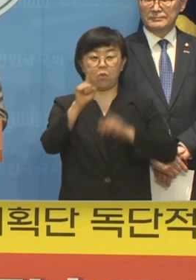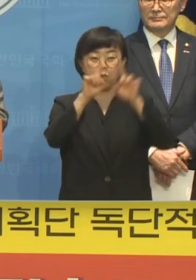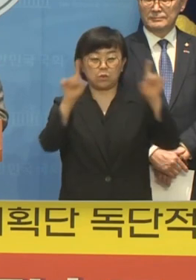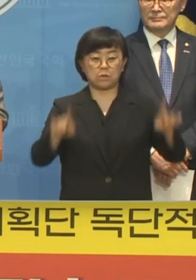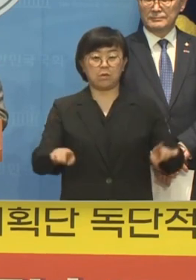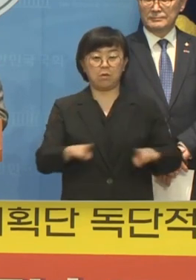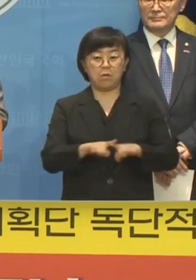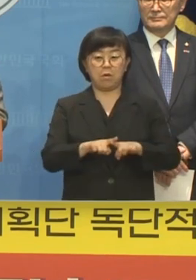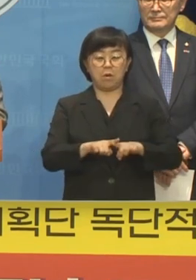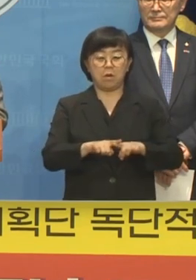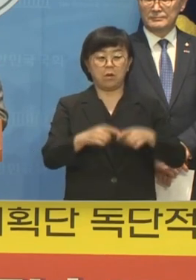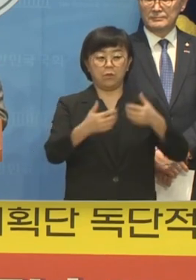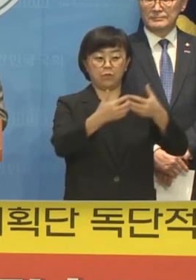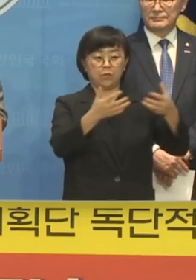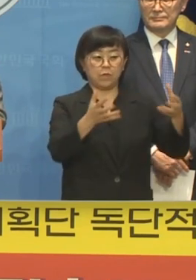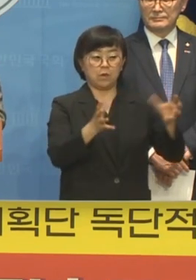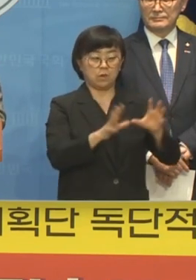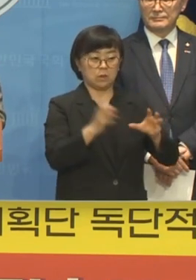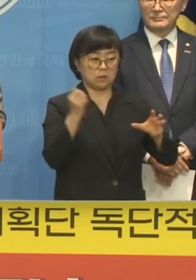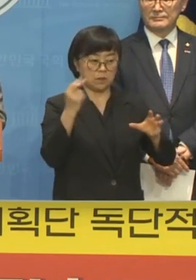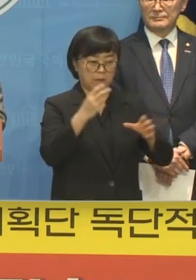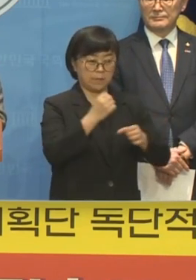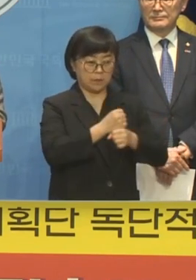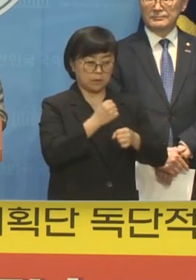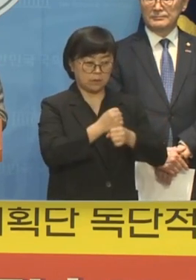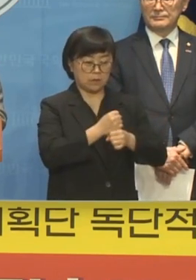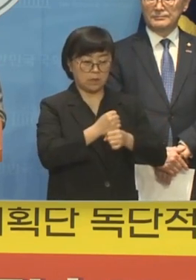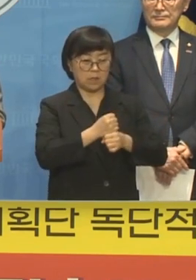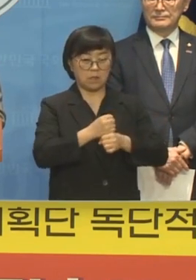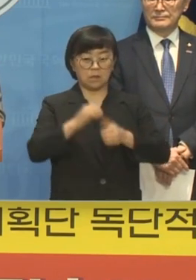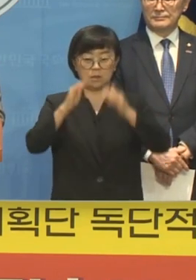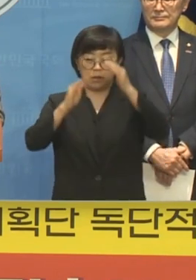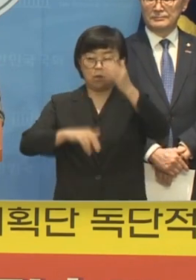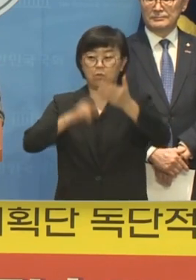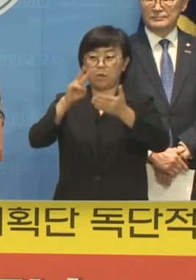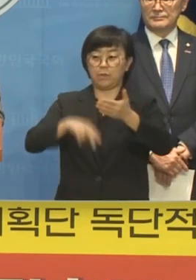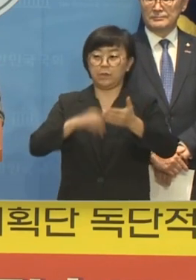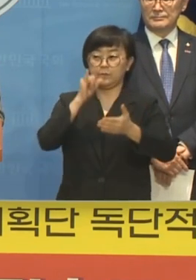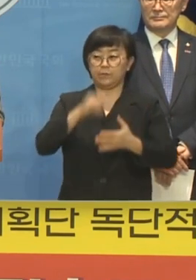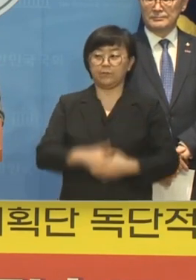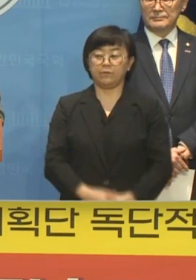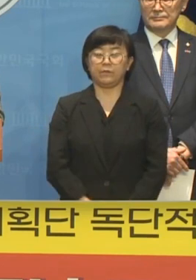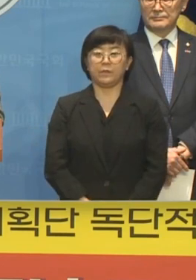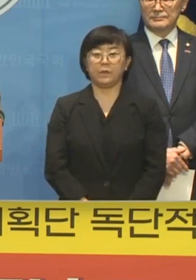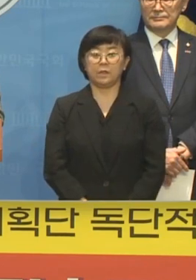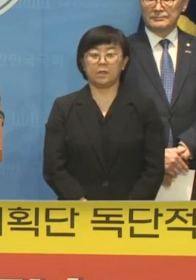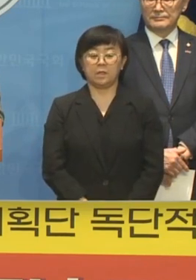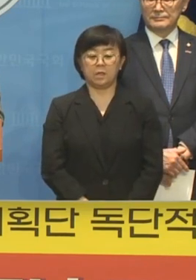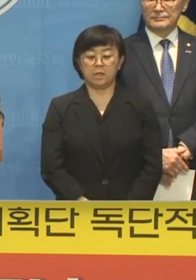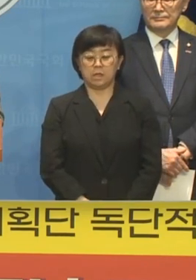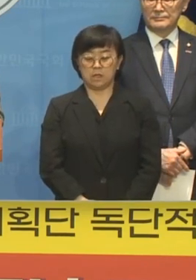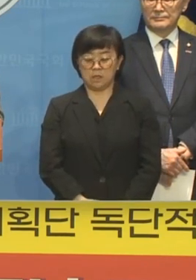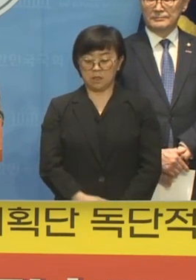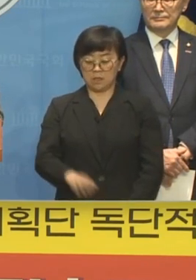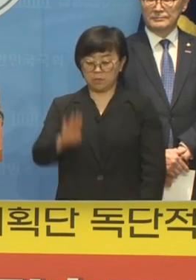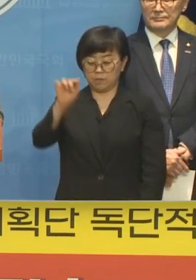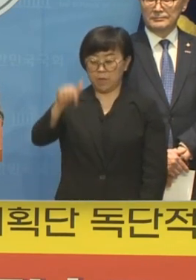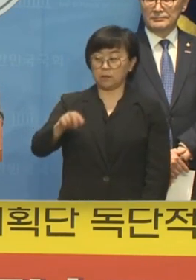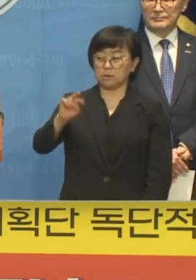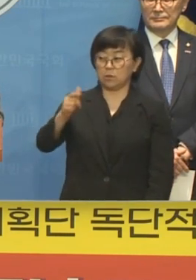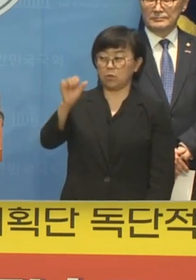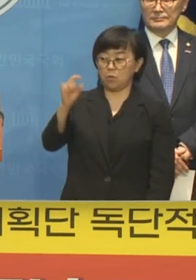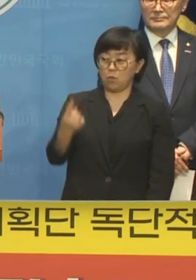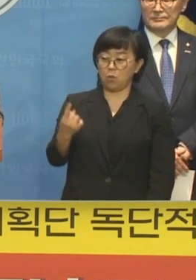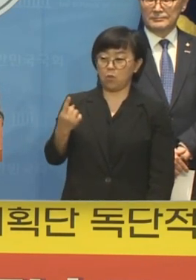기획단을 재구성을 하라라고 하는 내용으로 성명서 발표가 있겠습니다. 광양유족회 회장이신 박선호